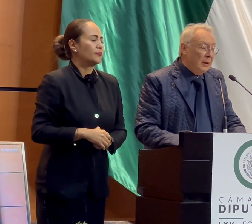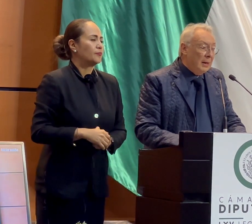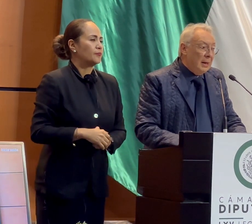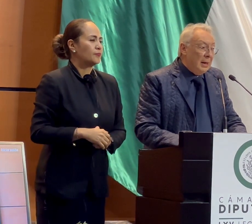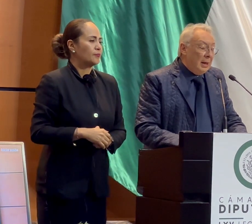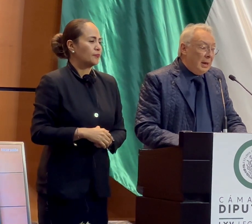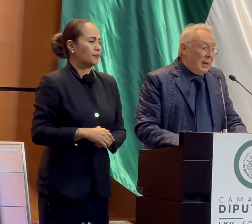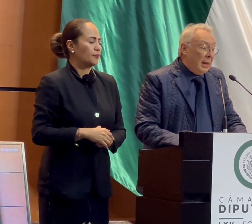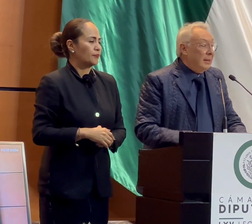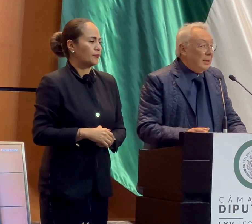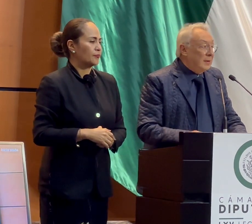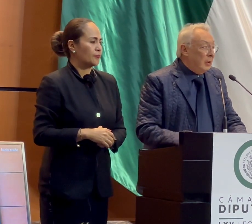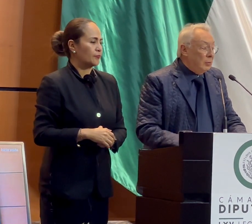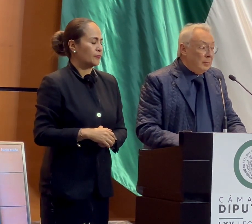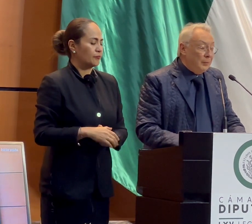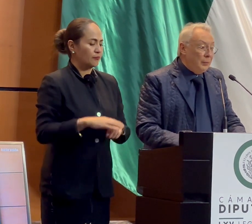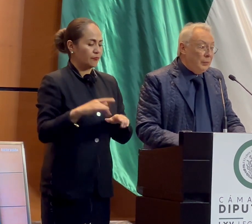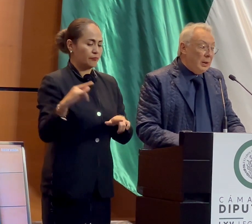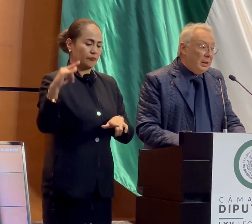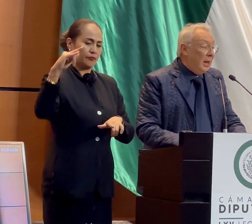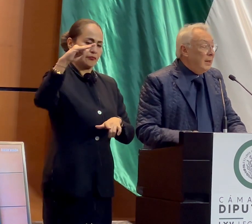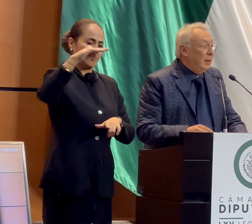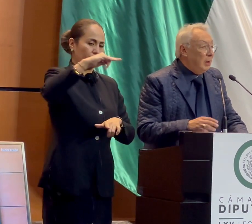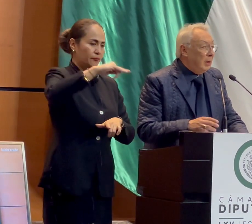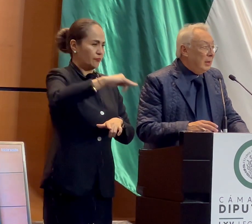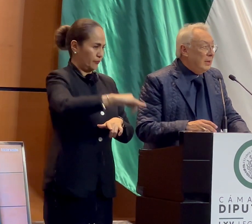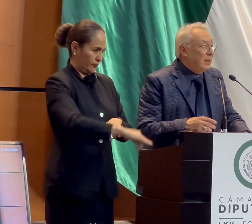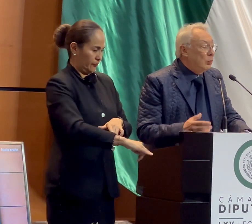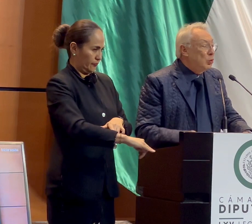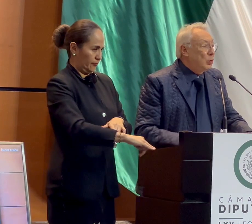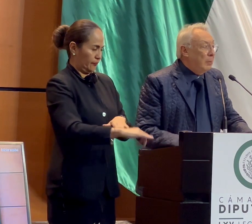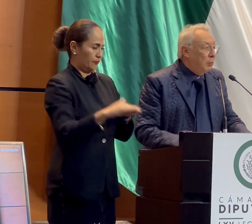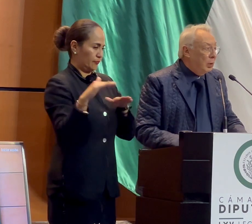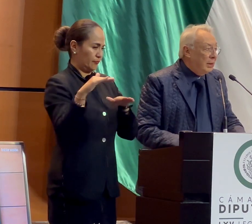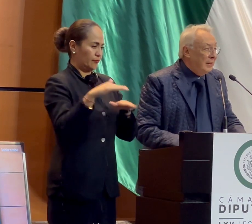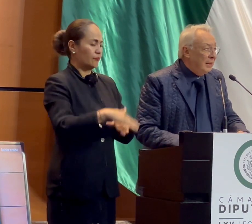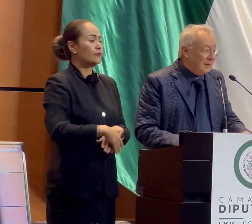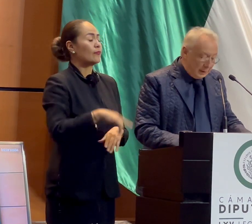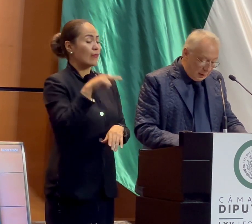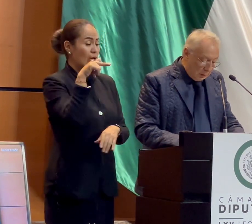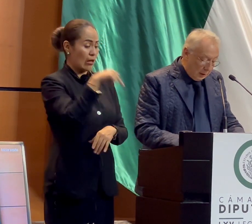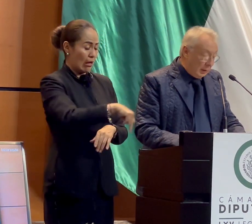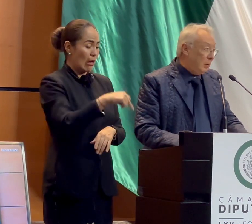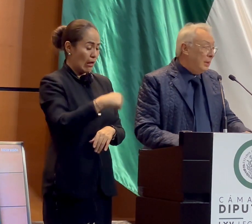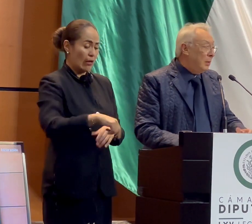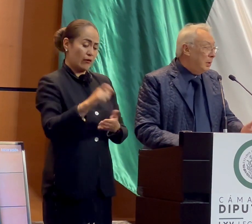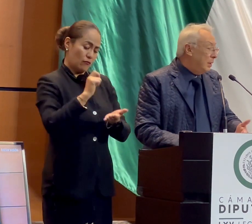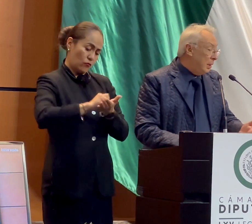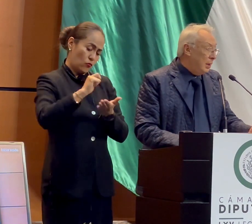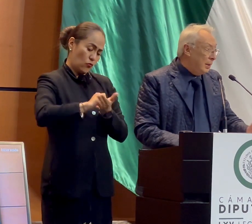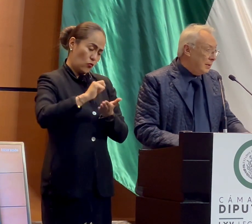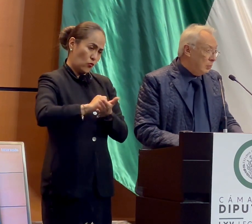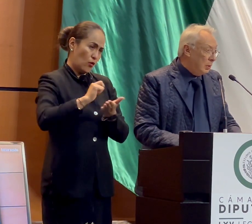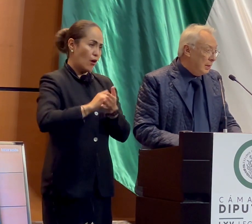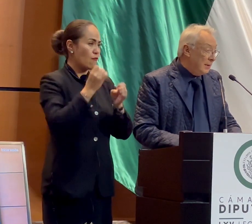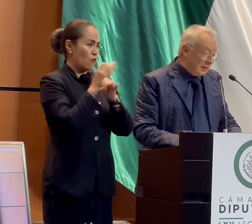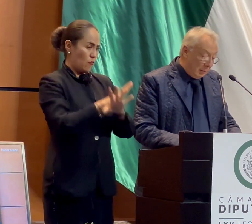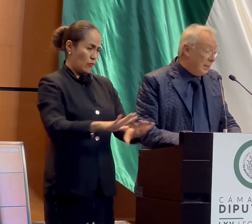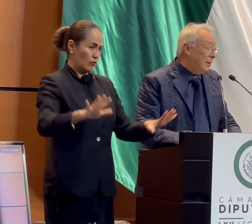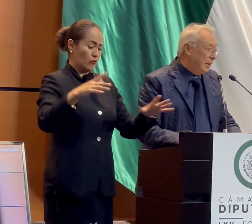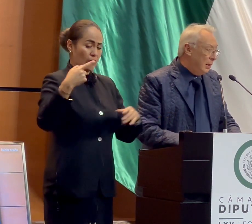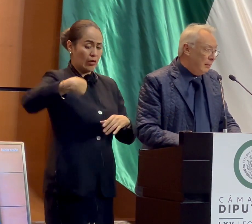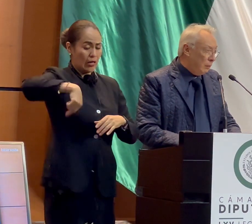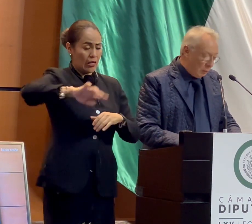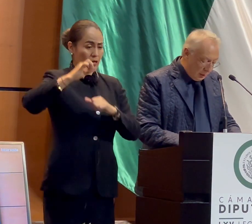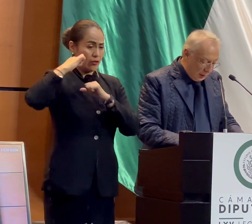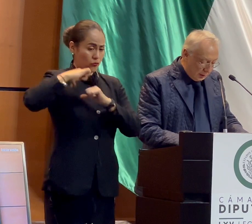privado, aterrizaron y ahí hicieron su reporte de este tema. Evidentemente las autoridades